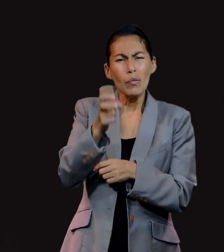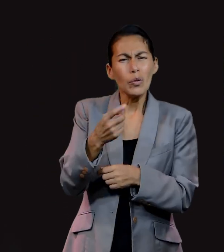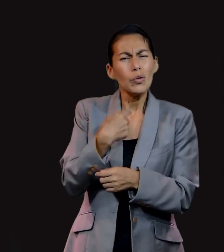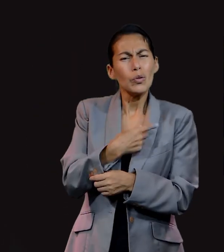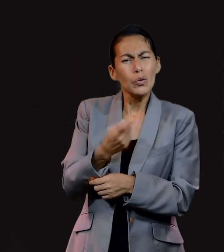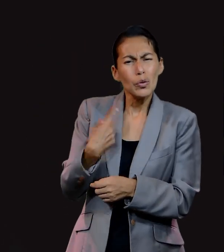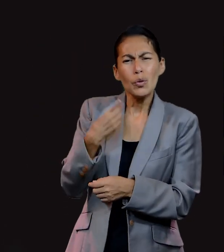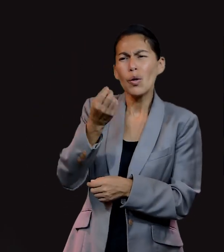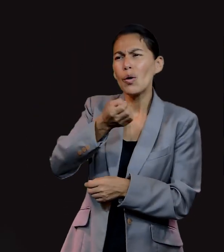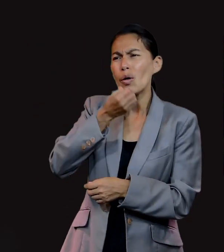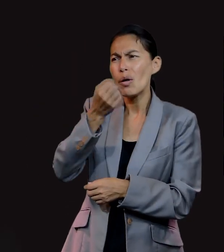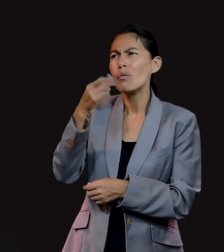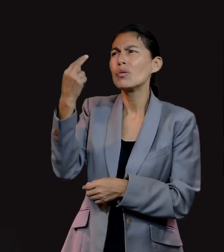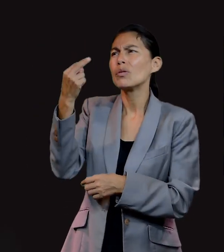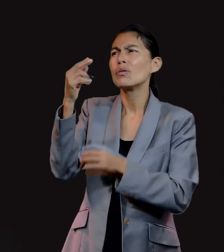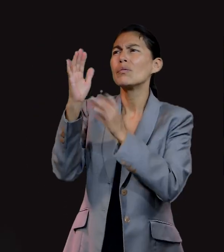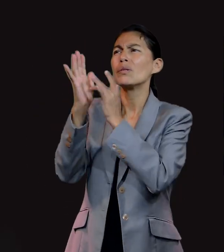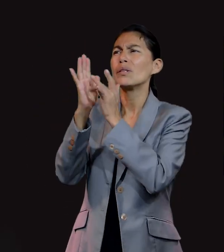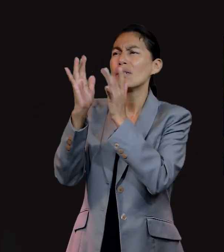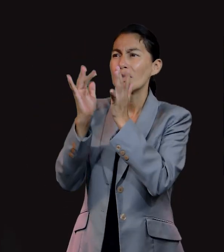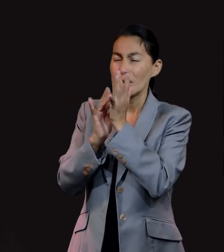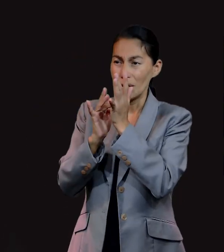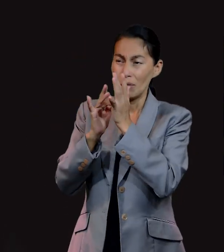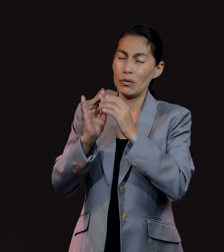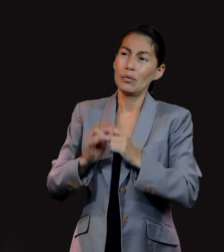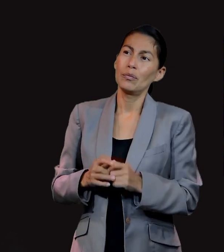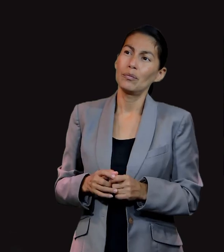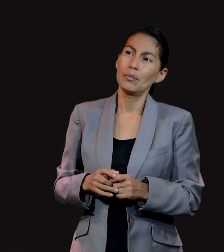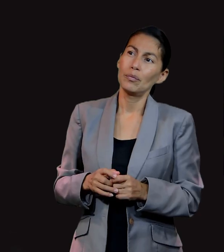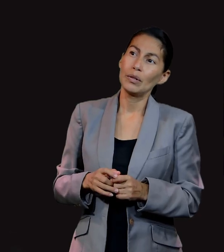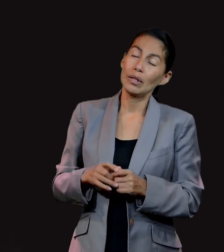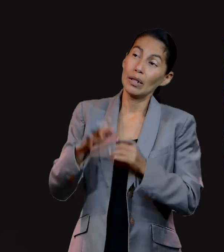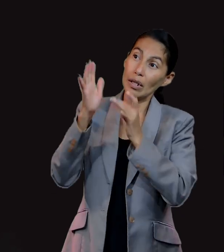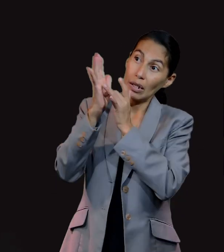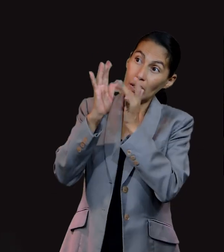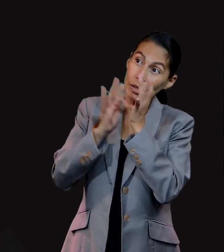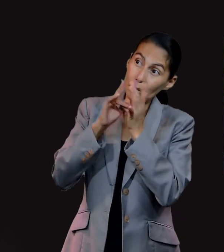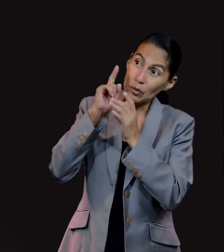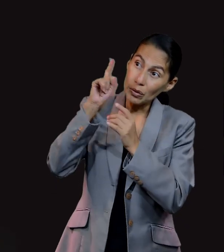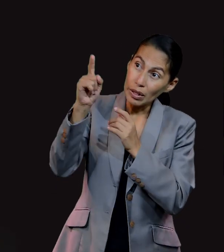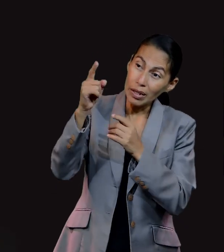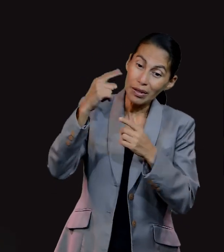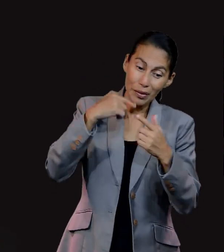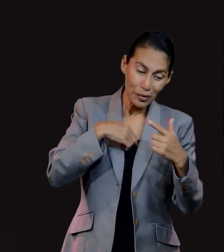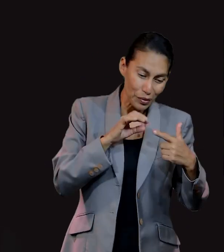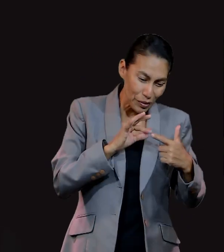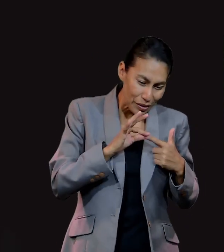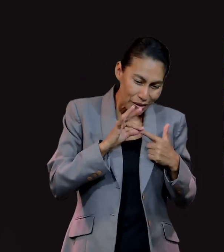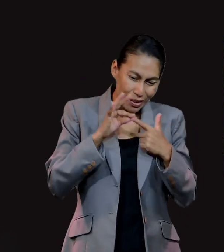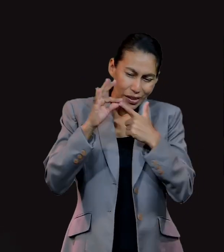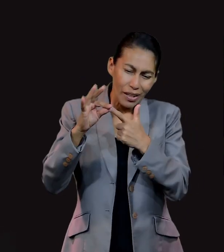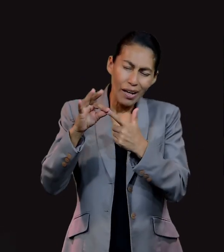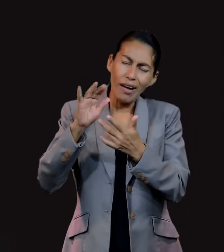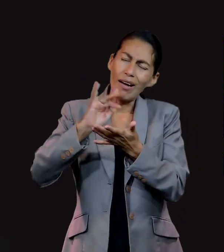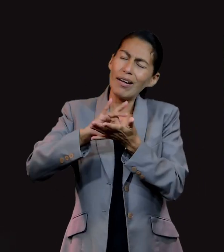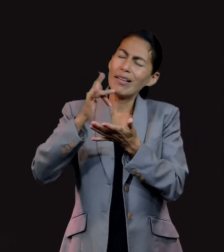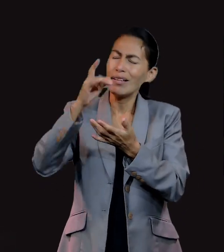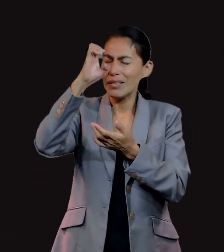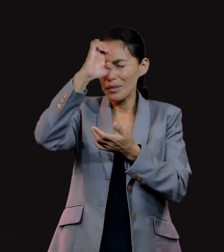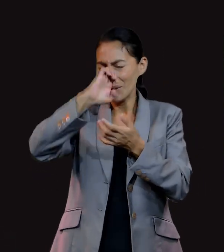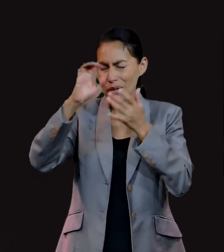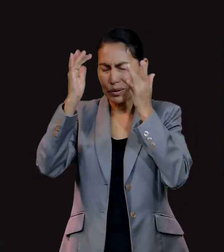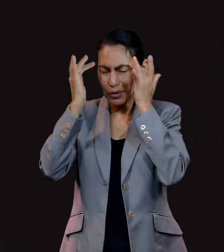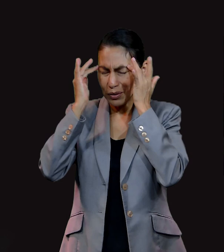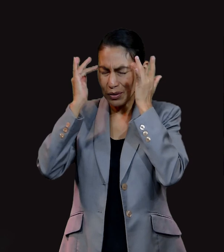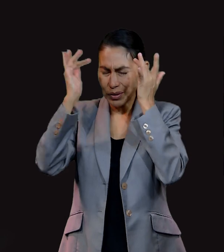y eso quiere decir que Jesús está guiándonos en la oración a través